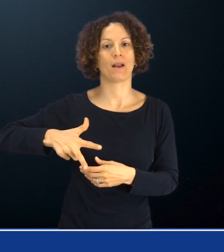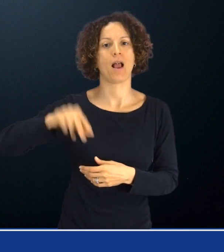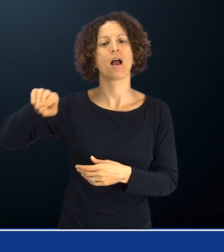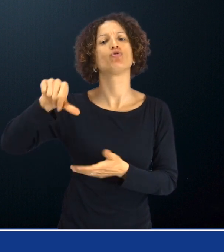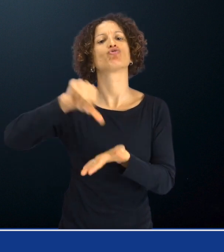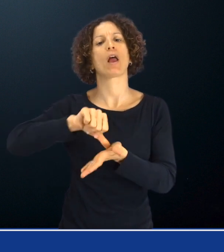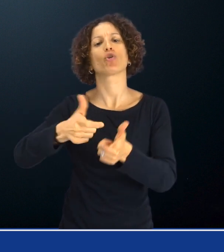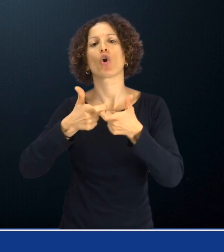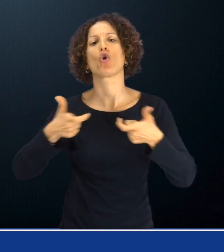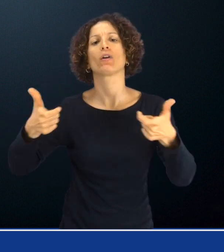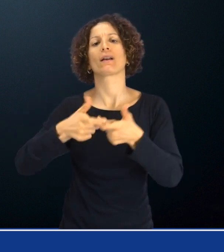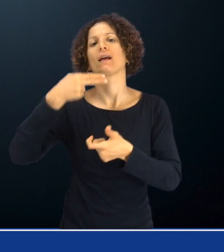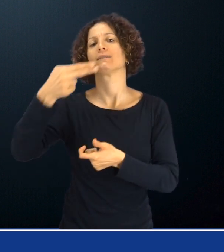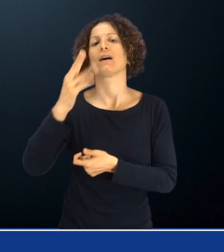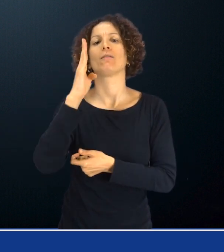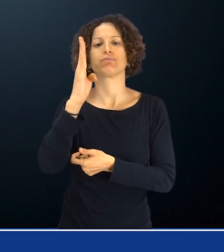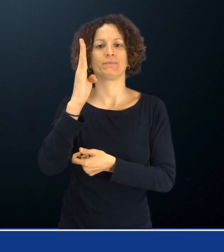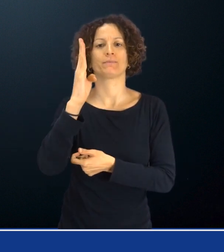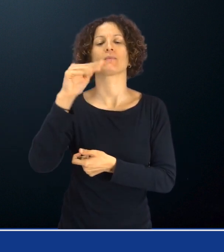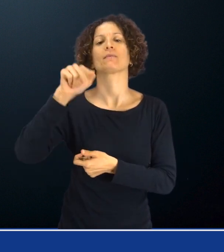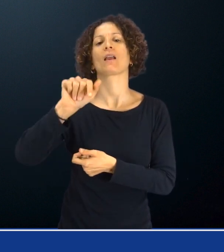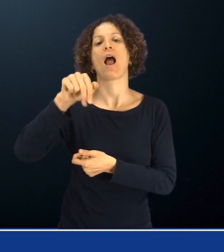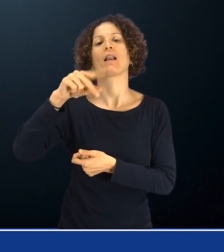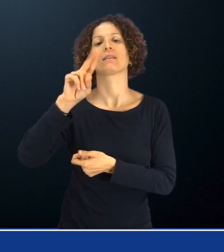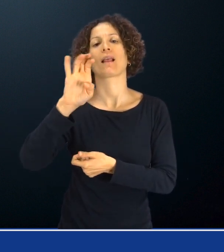Beniamino Andreatta dell'università della Calabria